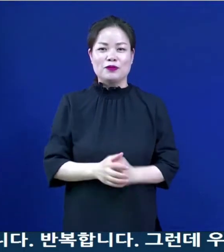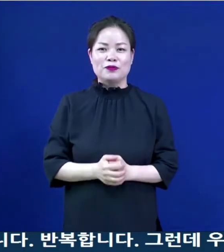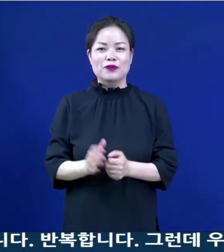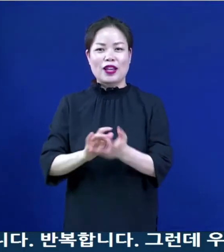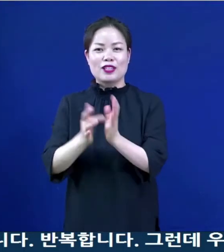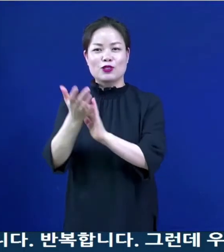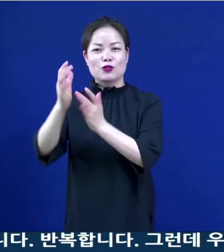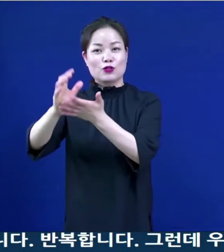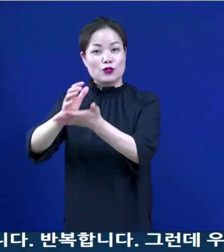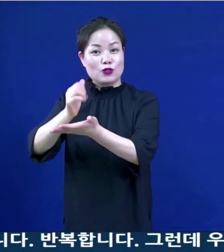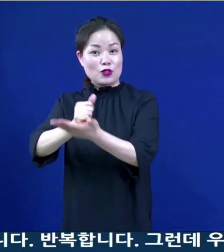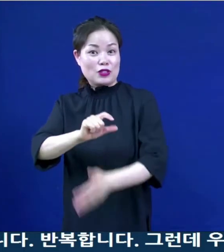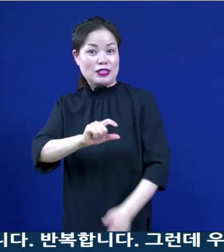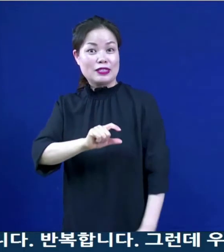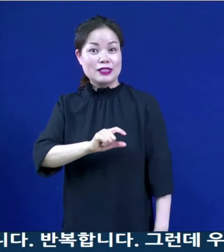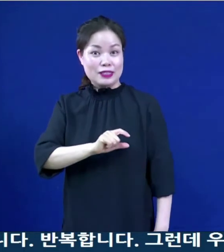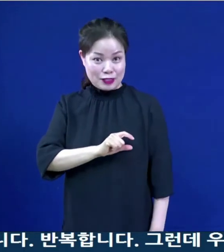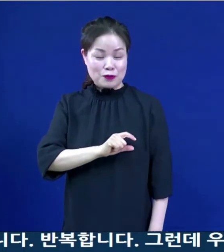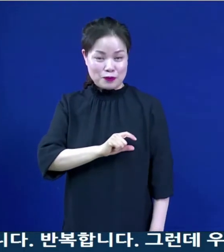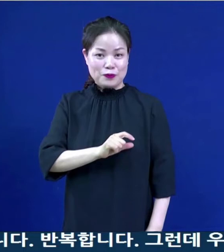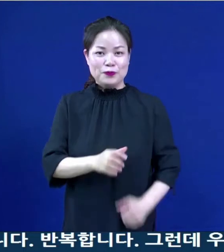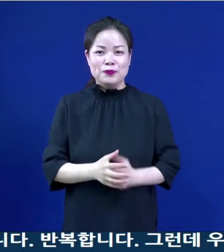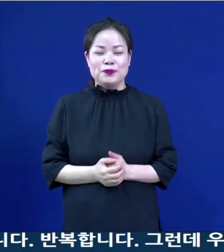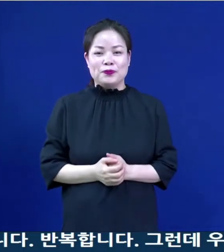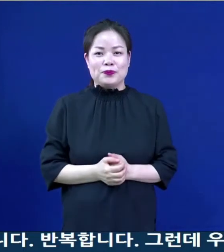예수 그리스도의 이름으로. 근데